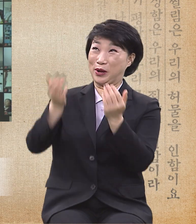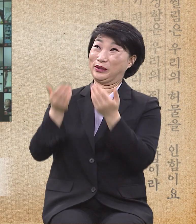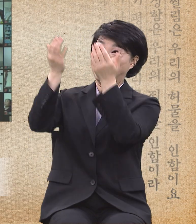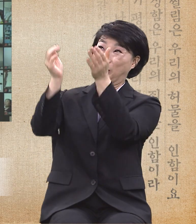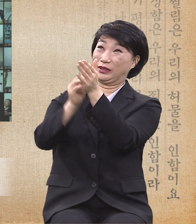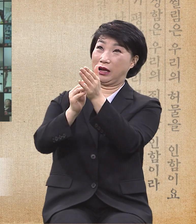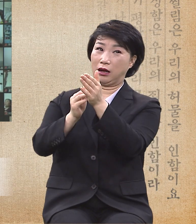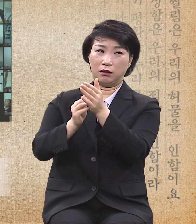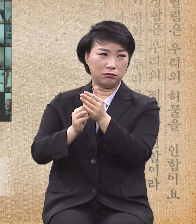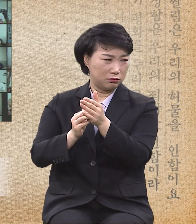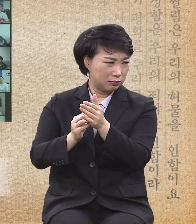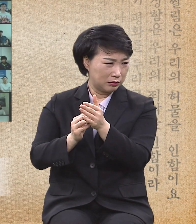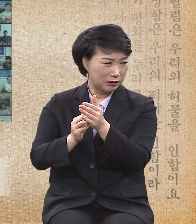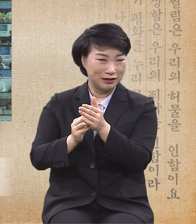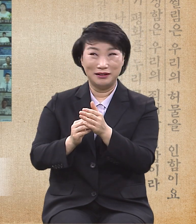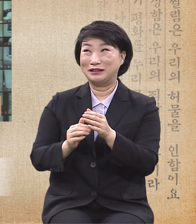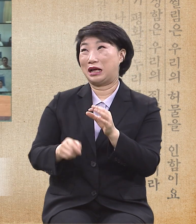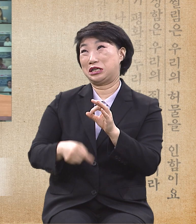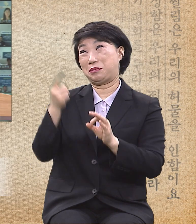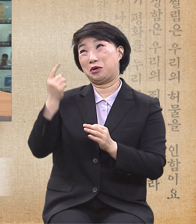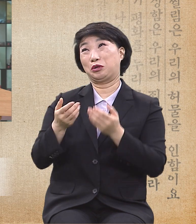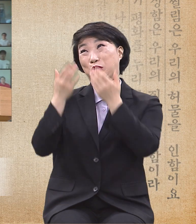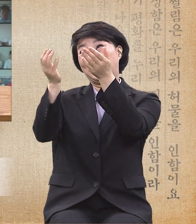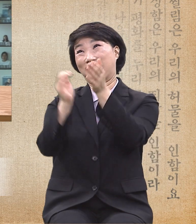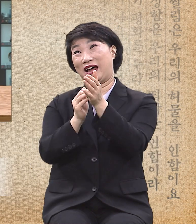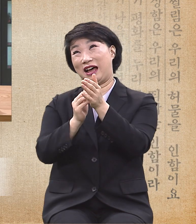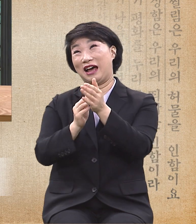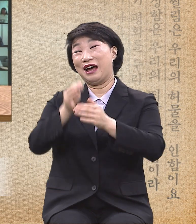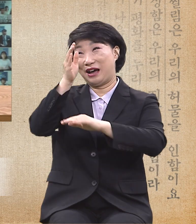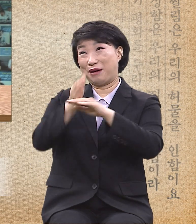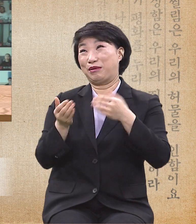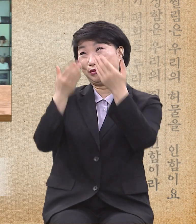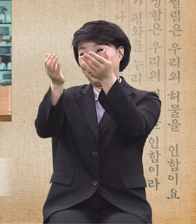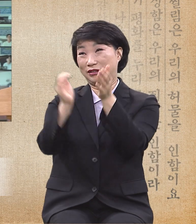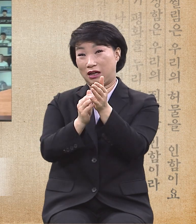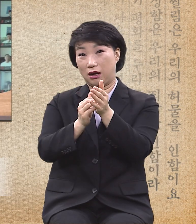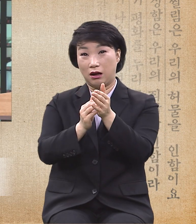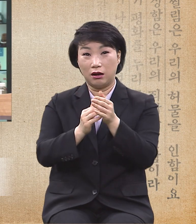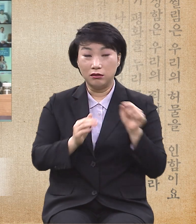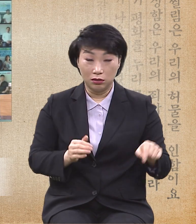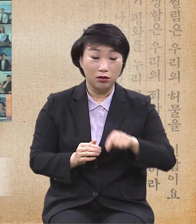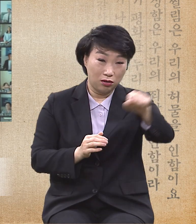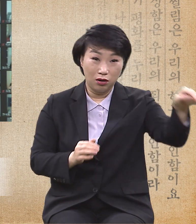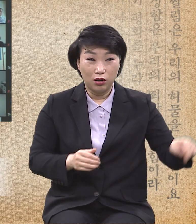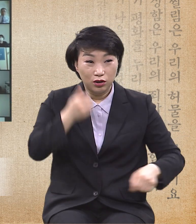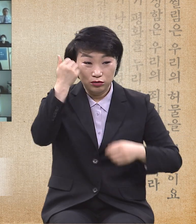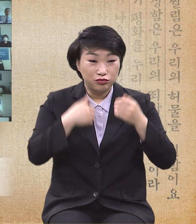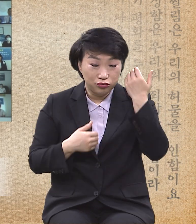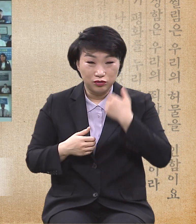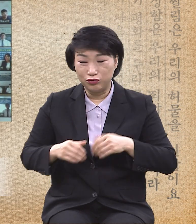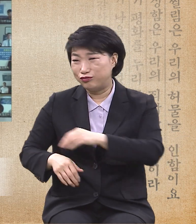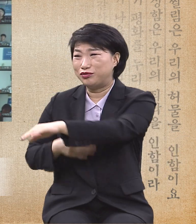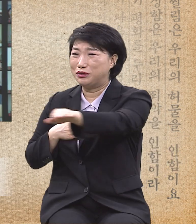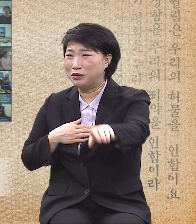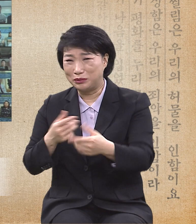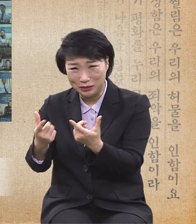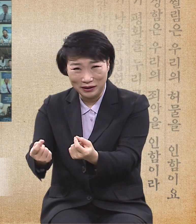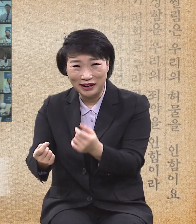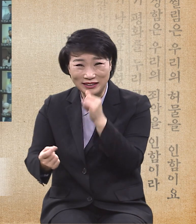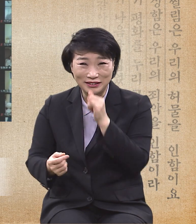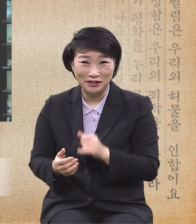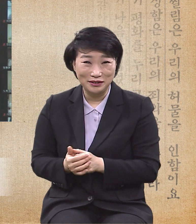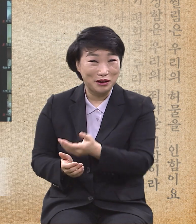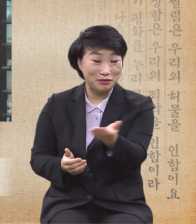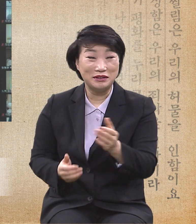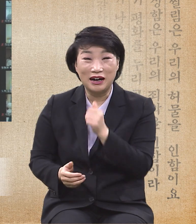돌렸다, 나는 11조도 했다, 감사도 했다. 그건 다 해 누구나. 아주 가난하고